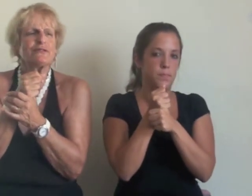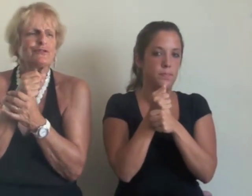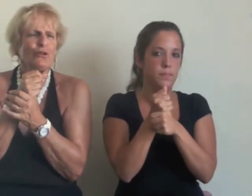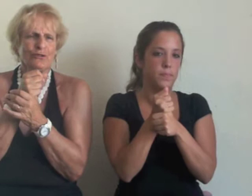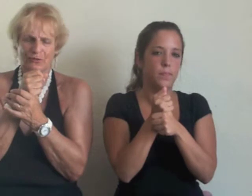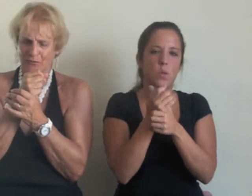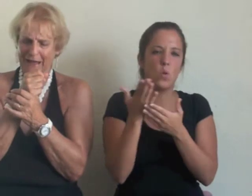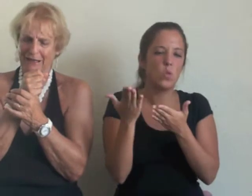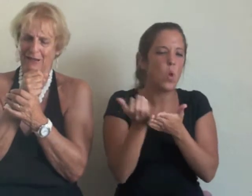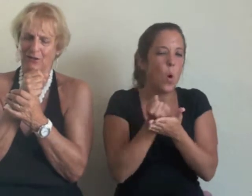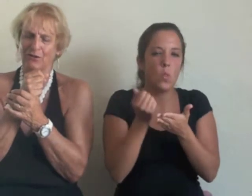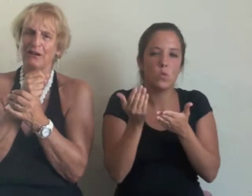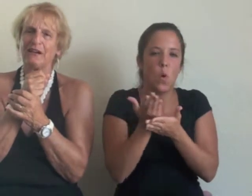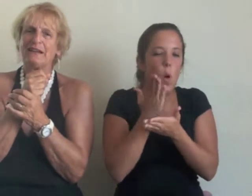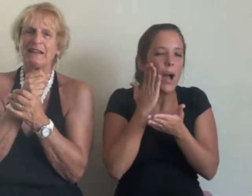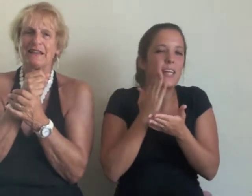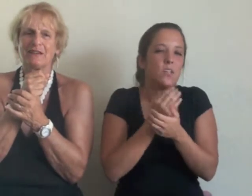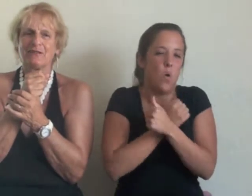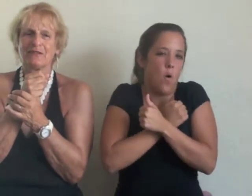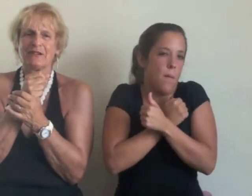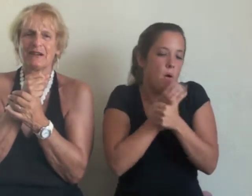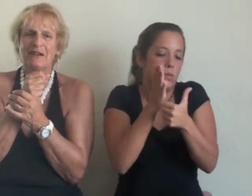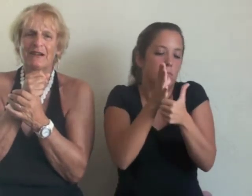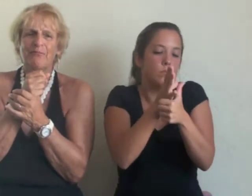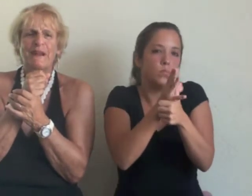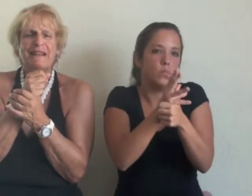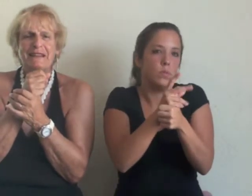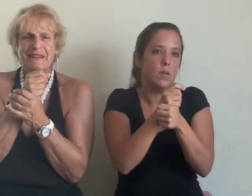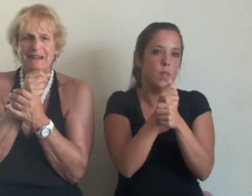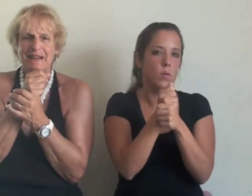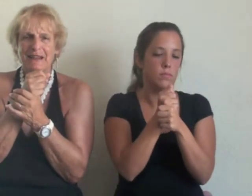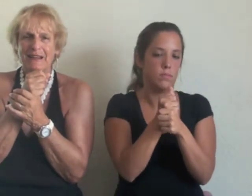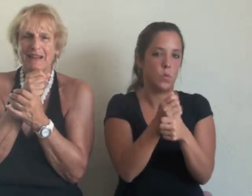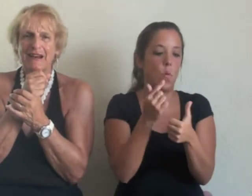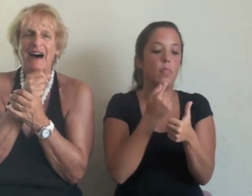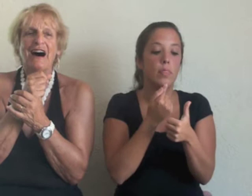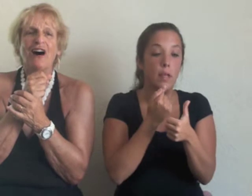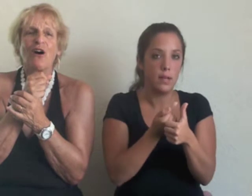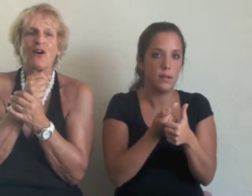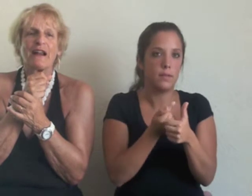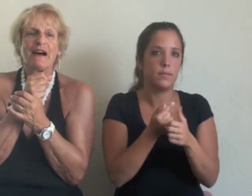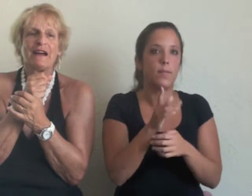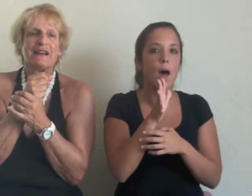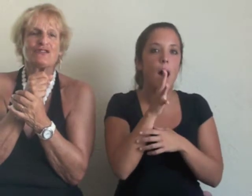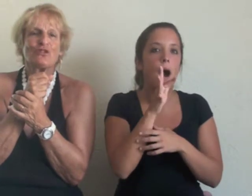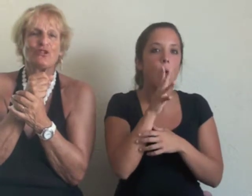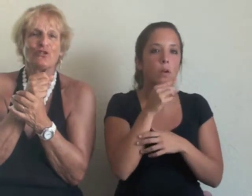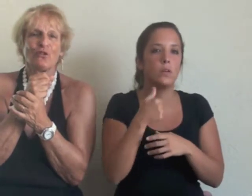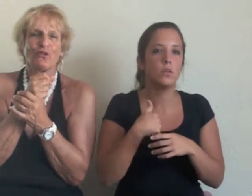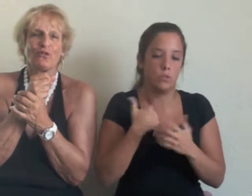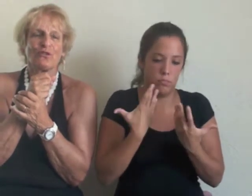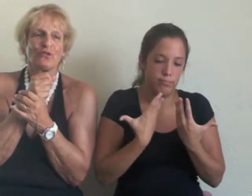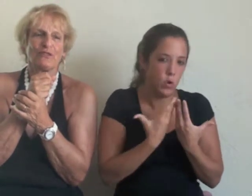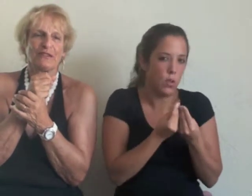Pon todo tu cariño en el dedo para decirle, ahora estoy